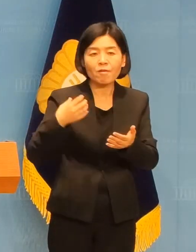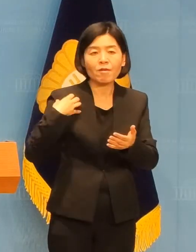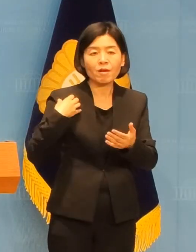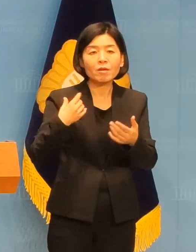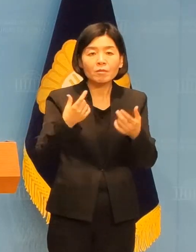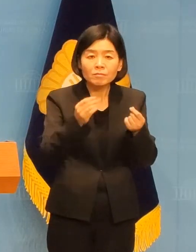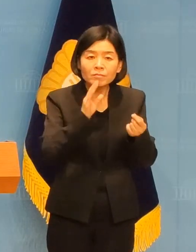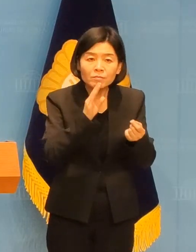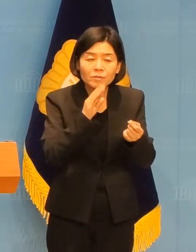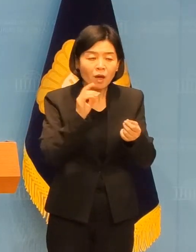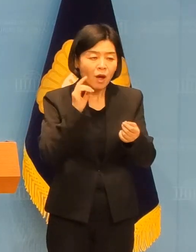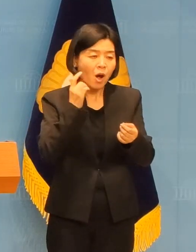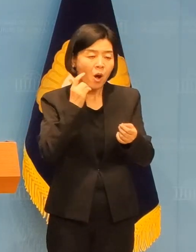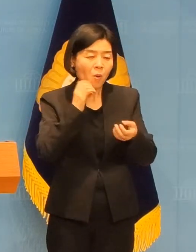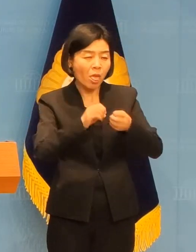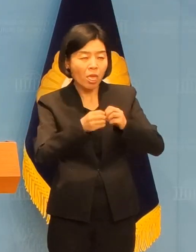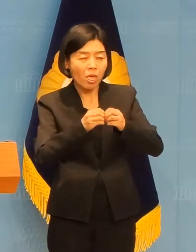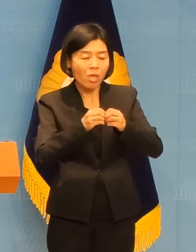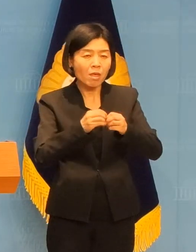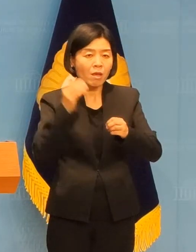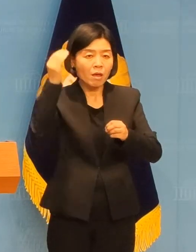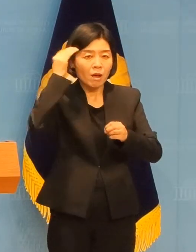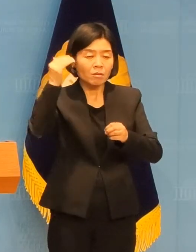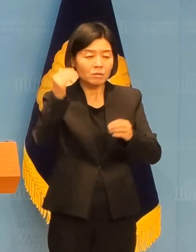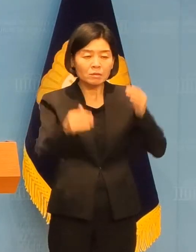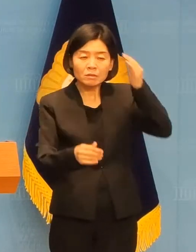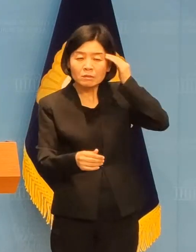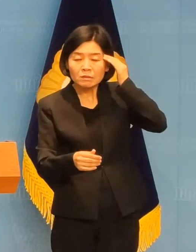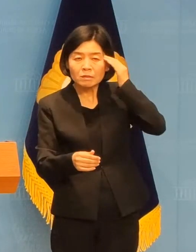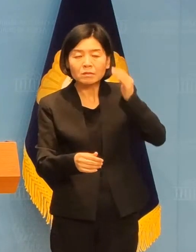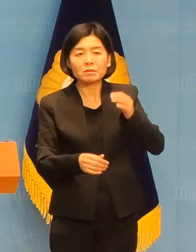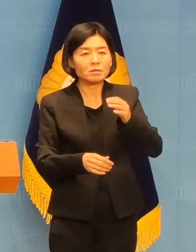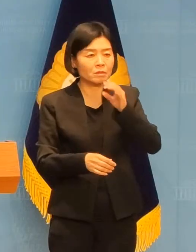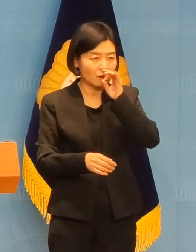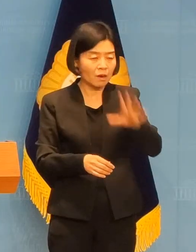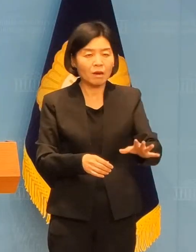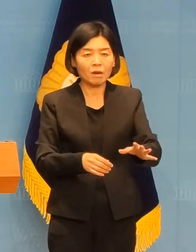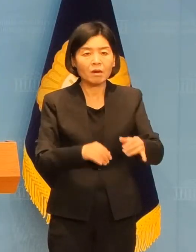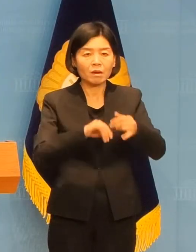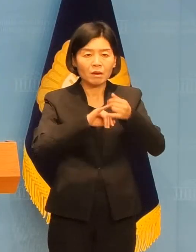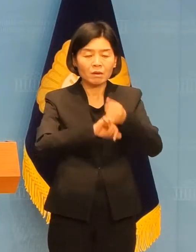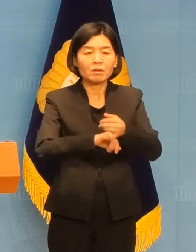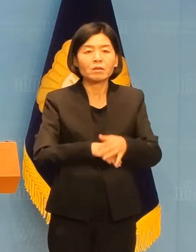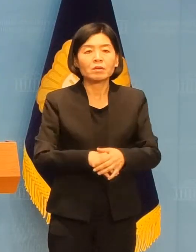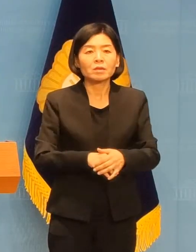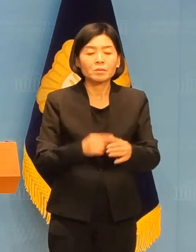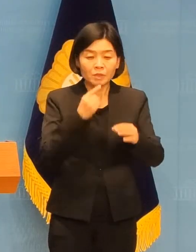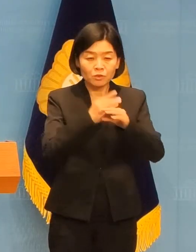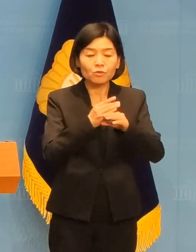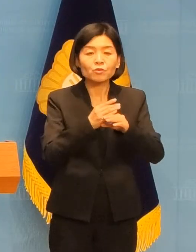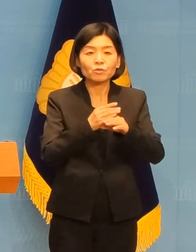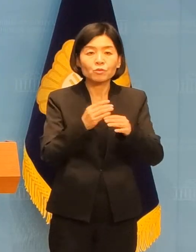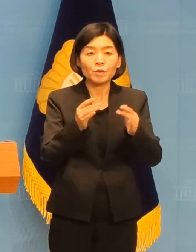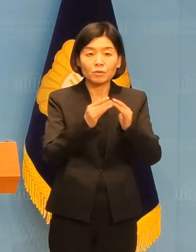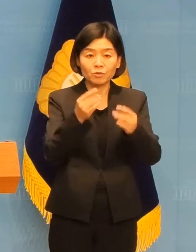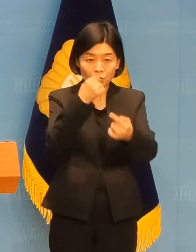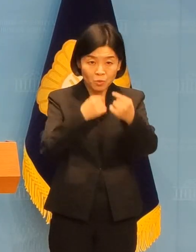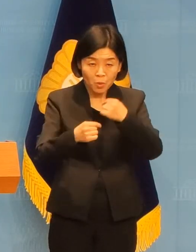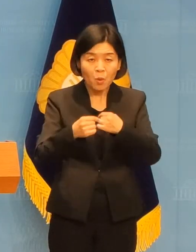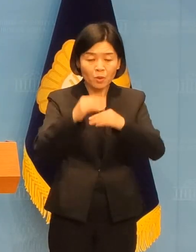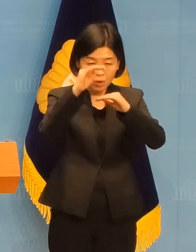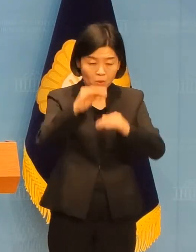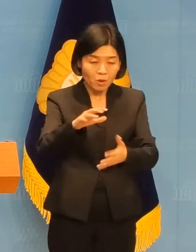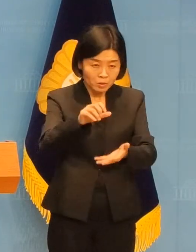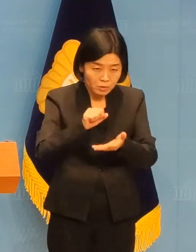허위 조작 정보로 인해 우리의 발걸음이 멈춰서는 일은 결코 있어서는 안 될 것입니다. 민주파수소는 앞으로도 제보된 내용을